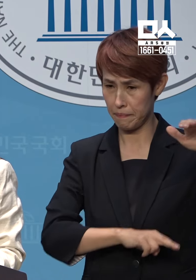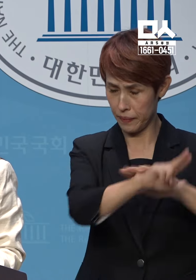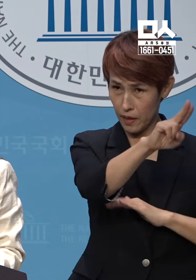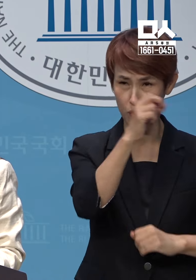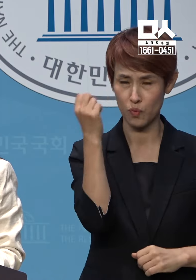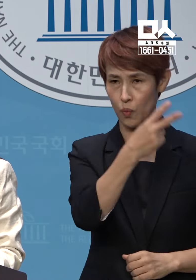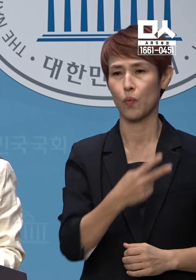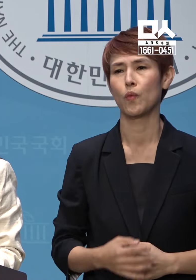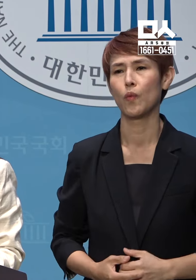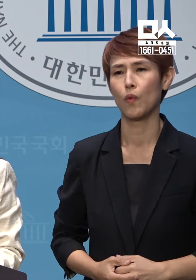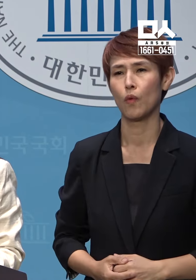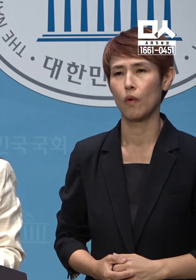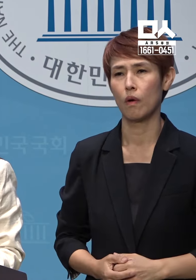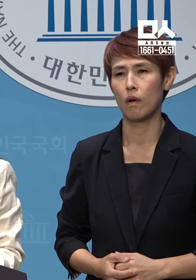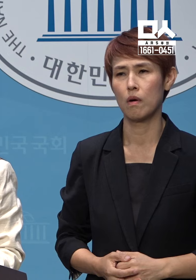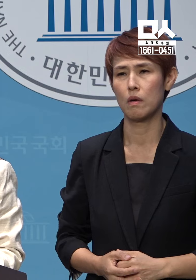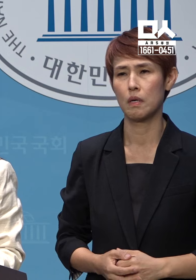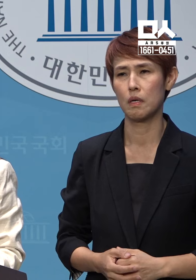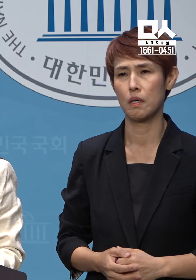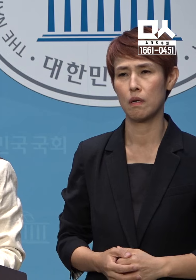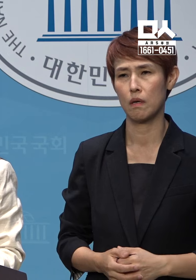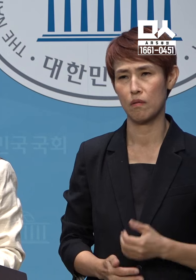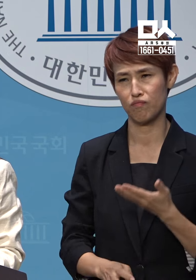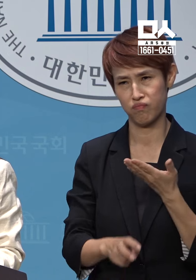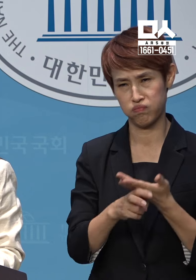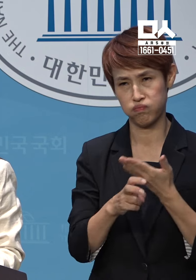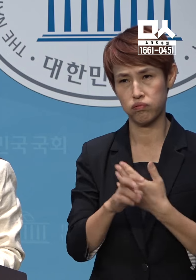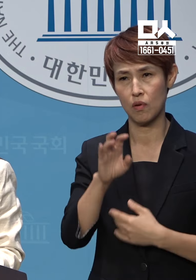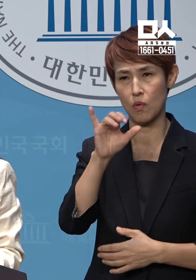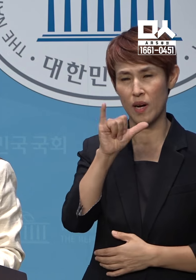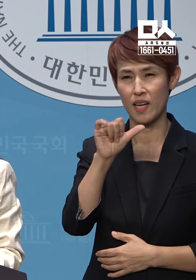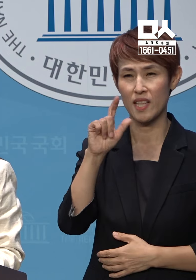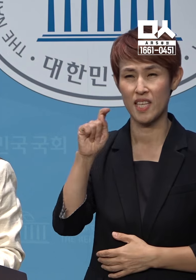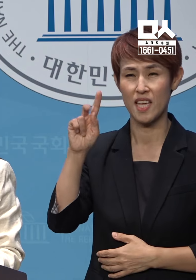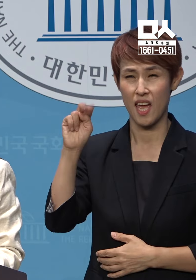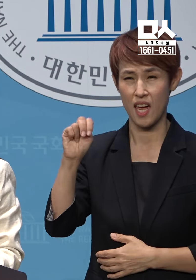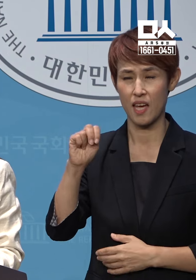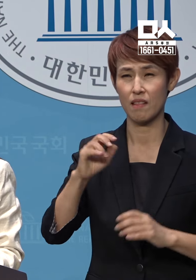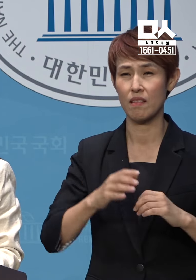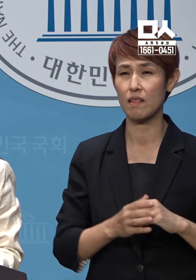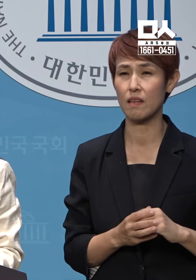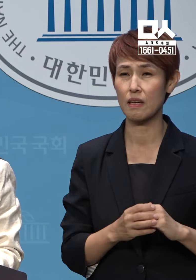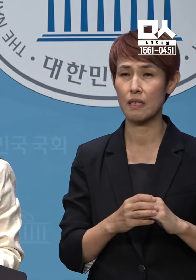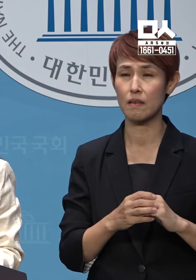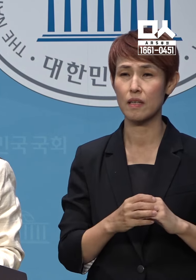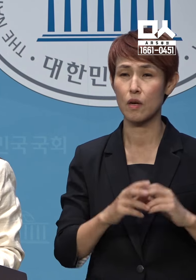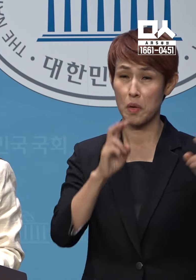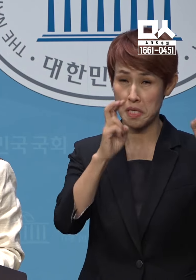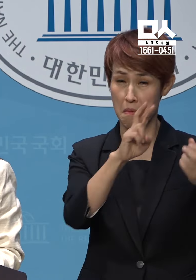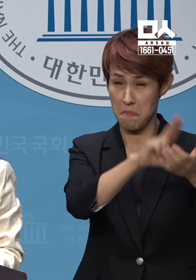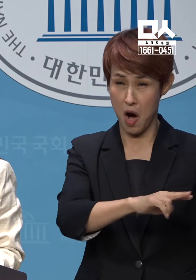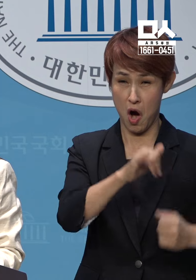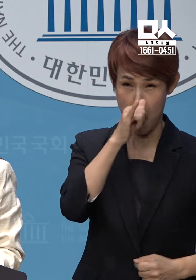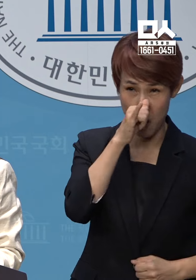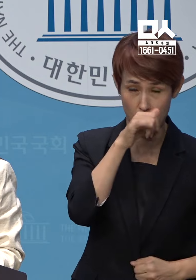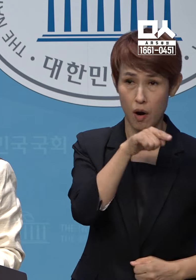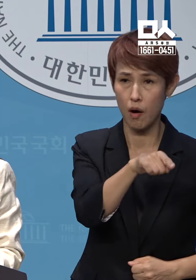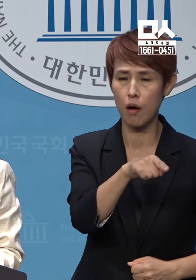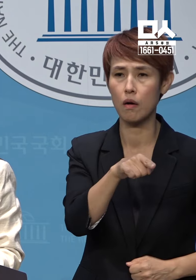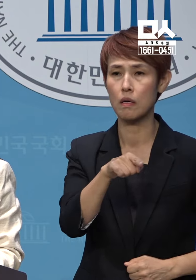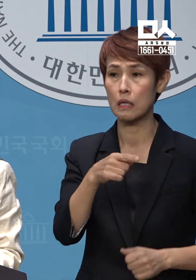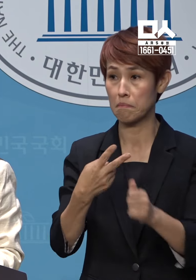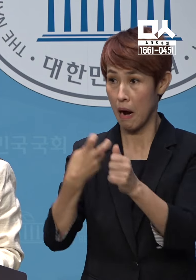감행했습니다 위법적인 이인 체제로 YTN 민영화와 공영방송 이사 선임 계획을 밀어 붙이더니 탄핵안이